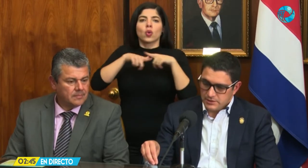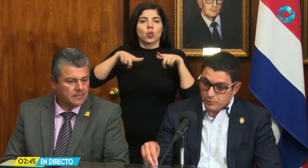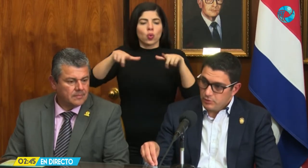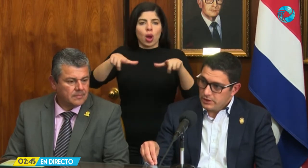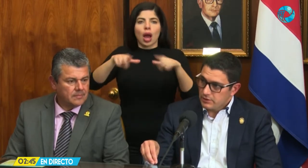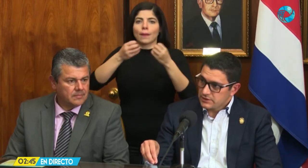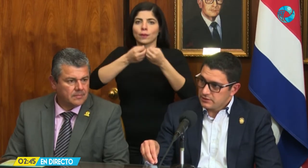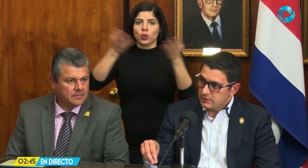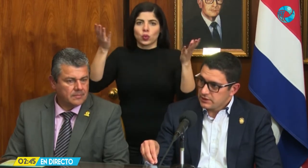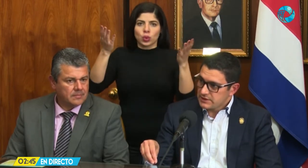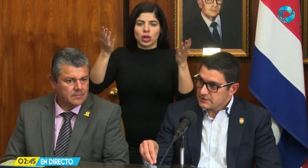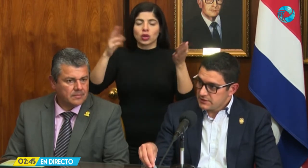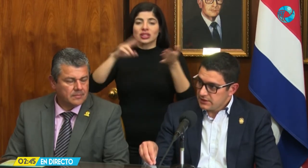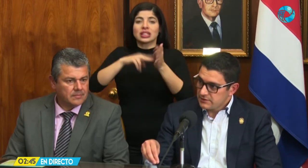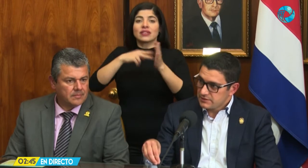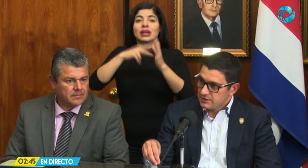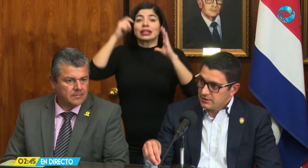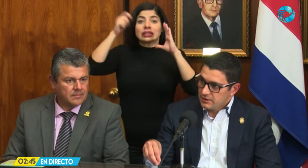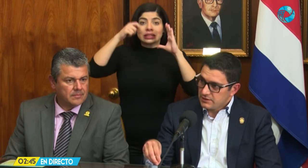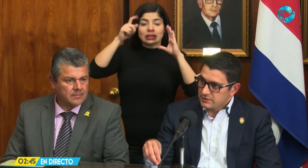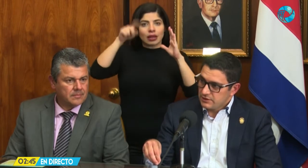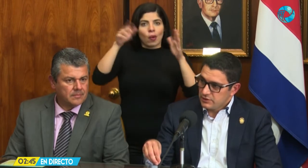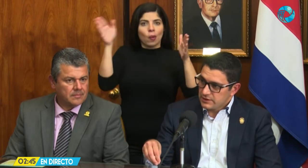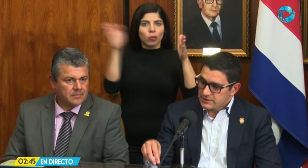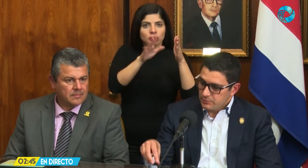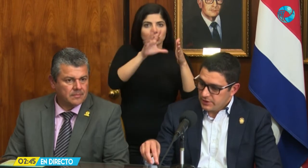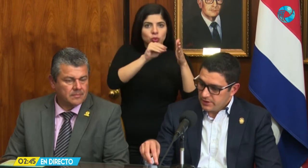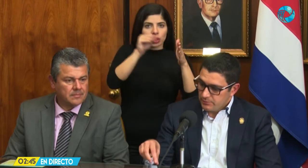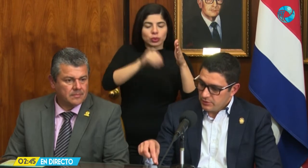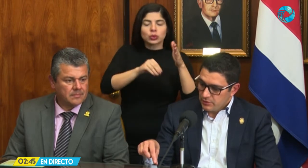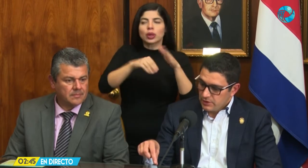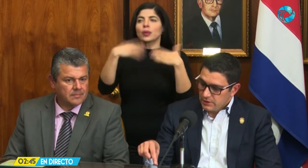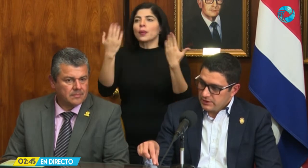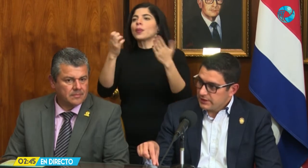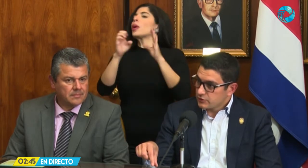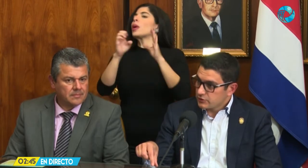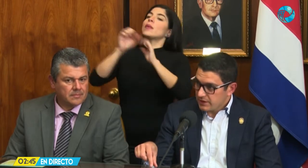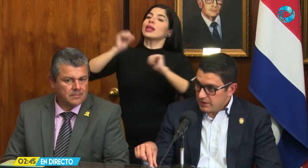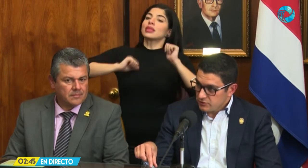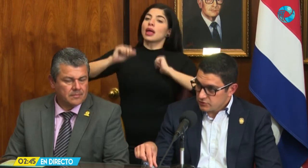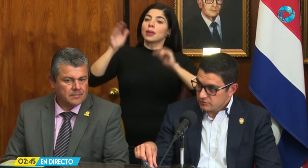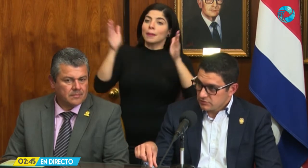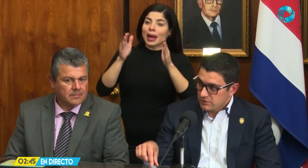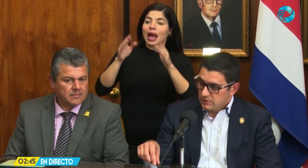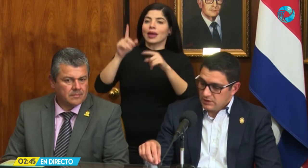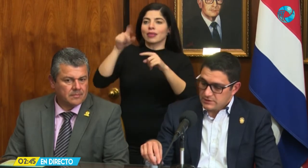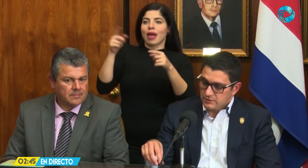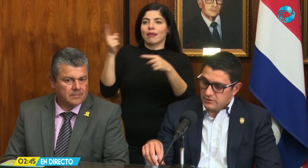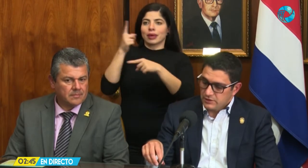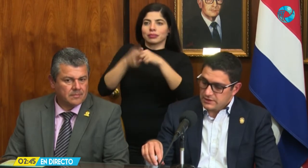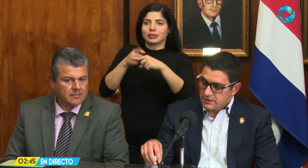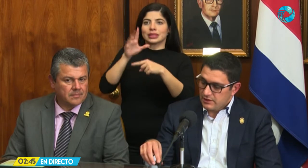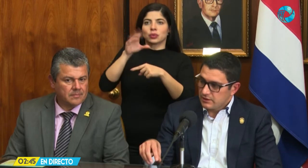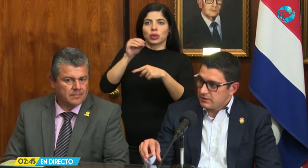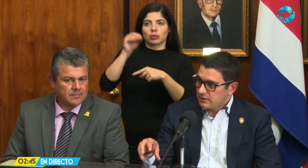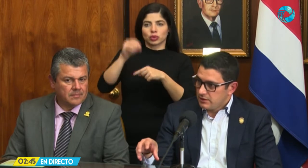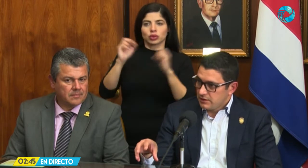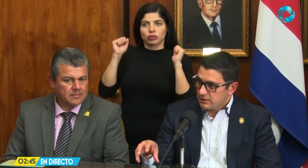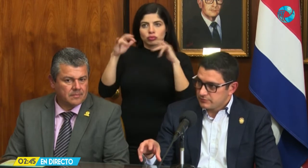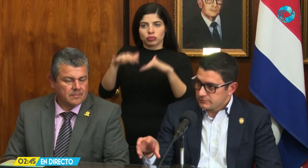de público, en el sentido de que sean cines, en el sentido de que sean, por ejemplo, teatros pequeños, en el sentido de que